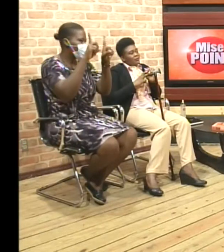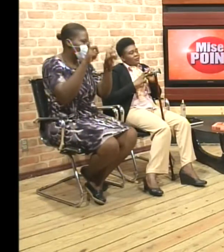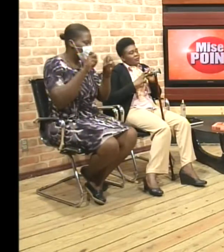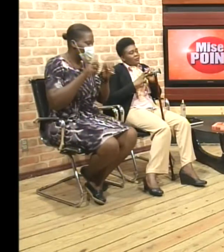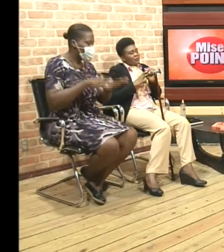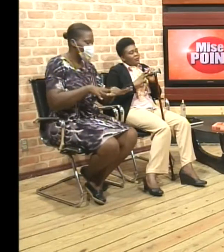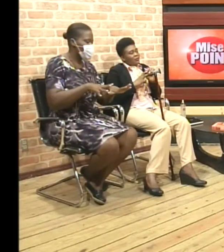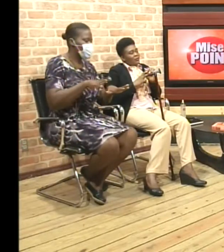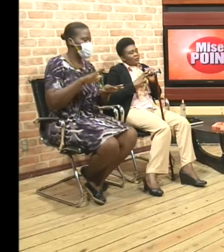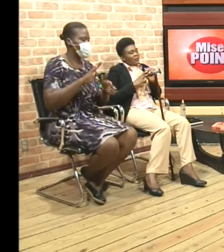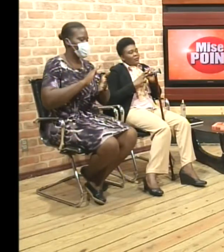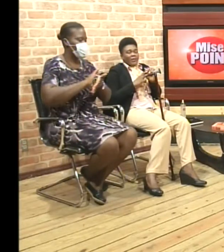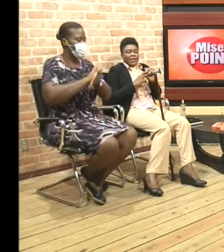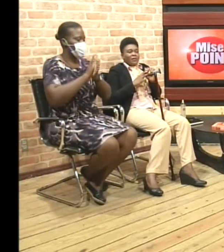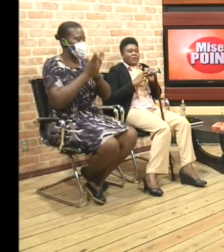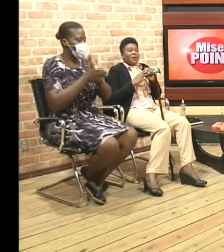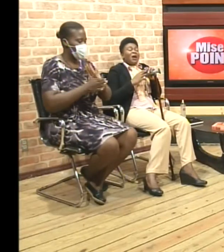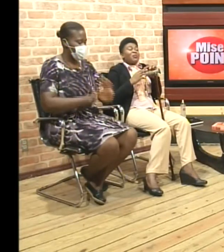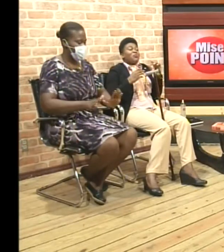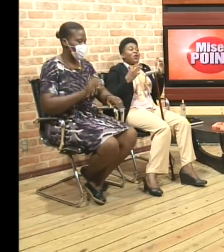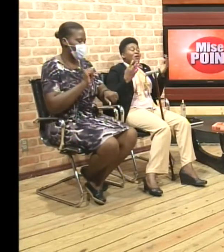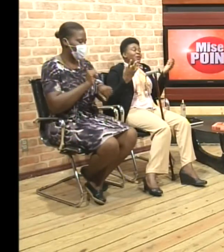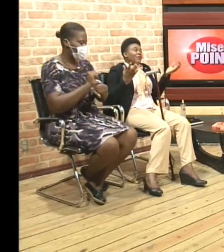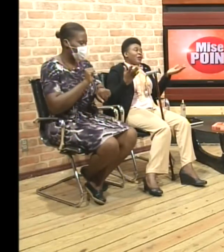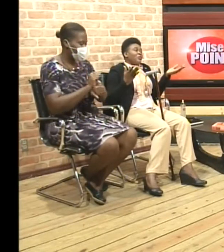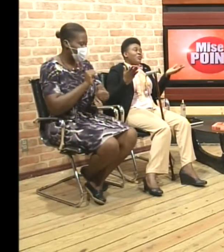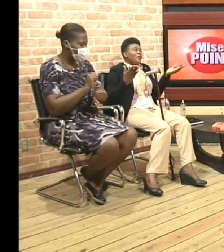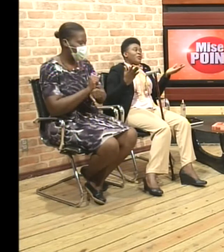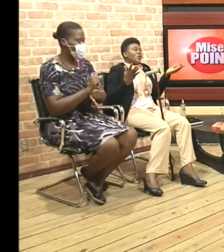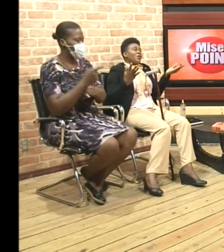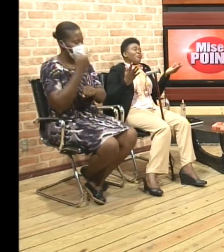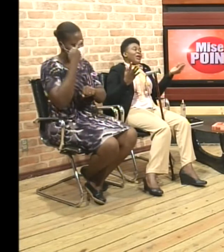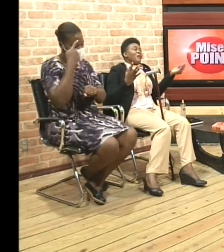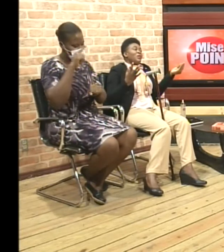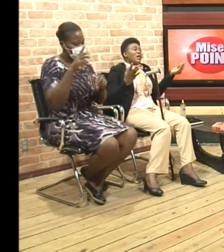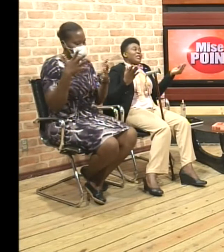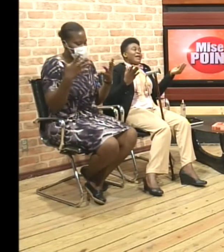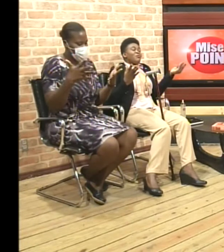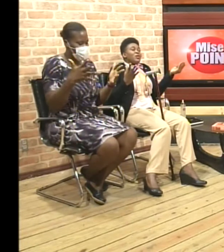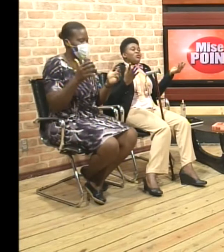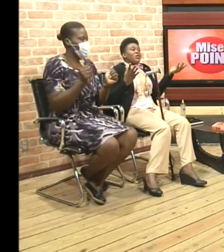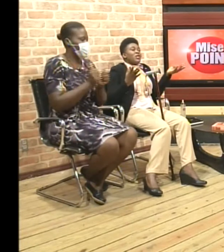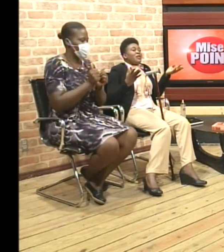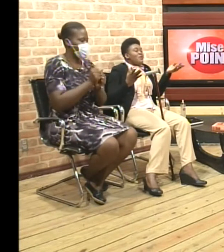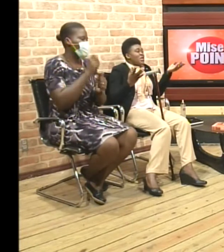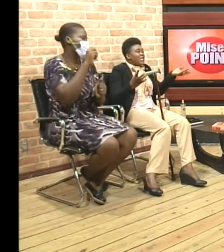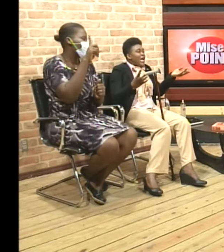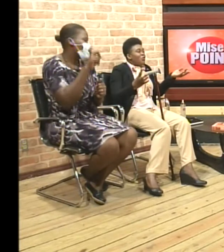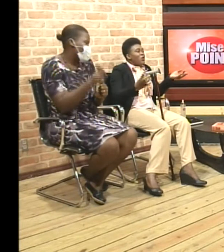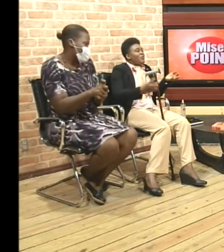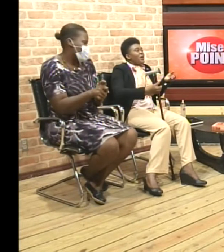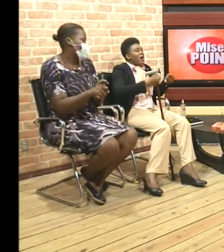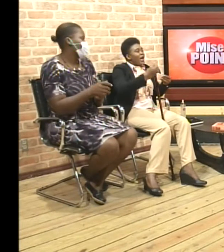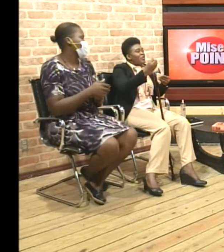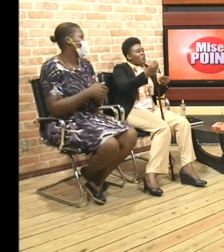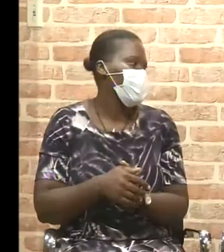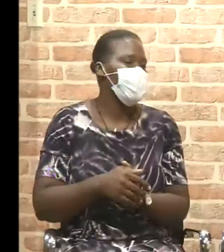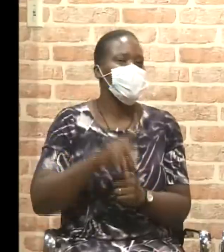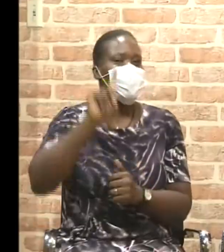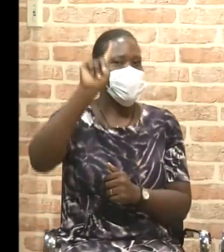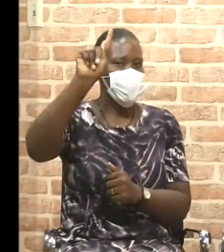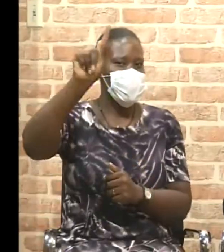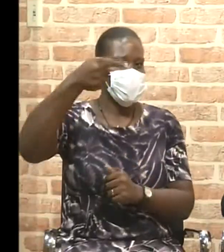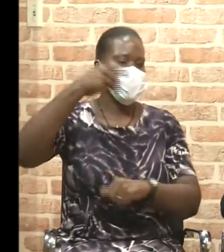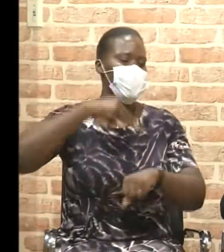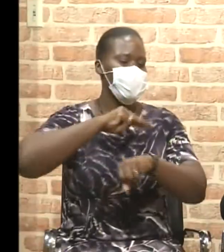pour qu'avant longtemps, de ces salles finalisent. Ce n'est pas même moi qui travaille pour eux parce que PM nan, récemment, nous avons dans les médias, donc il prend engagement pour lui.